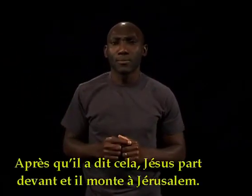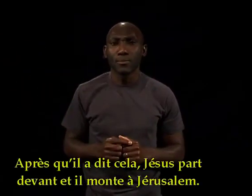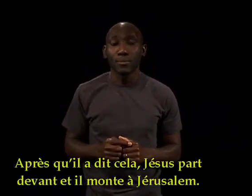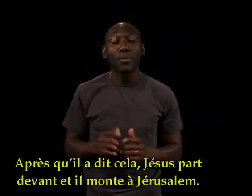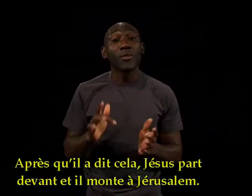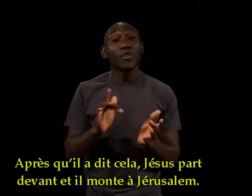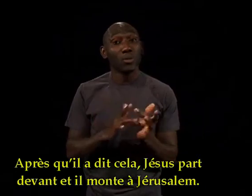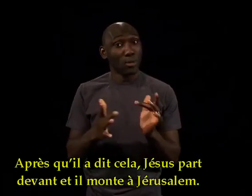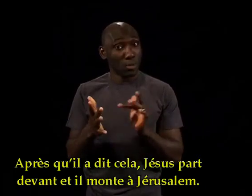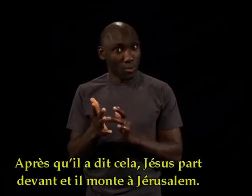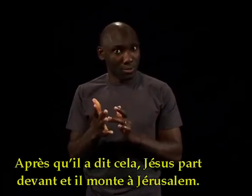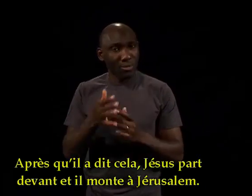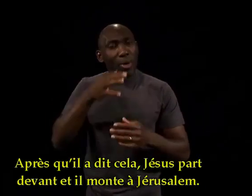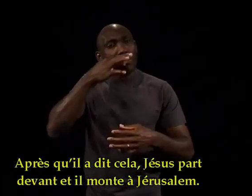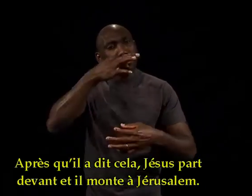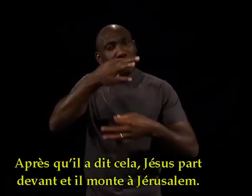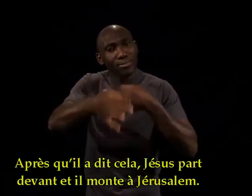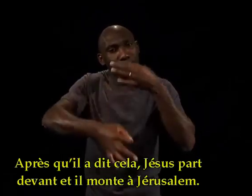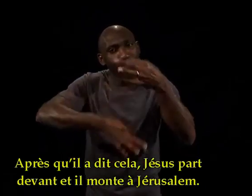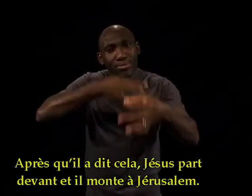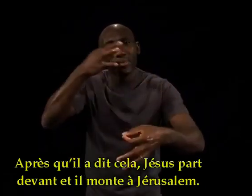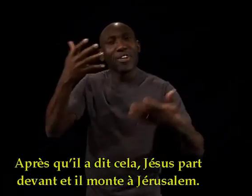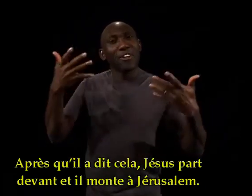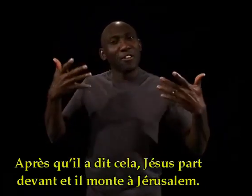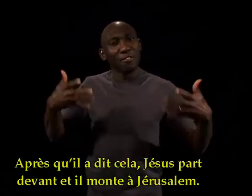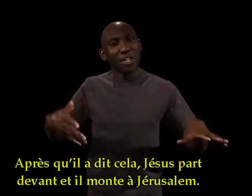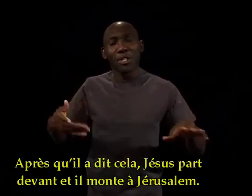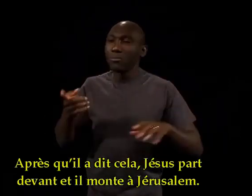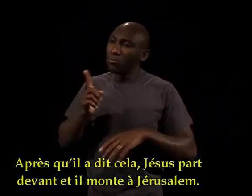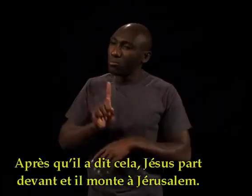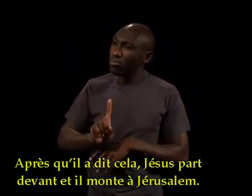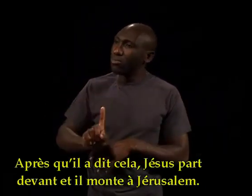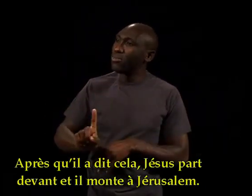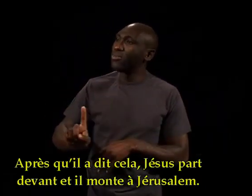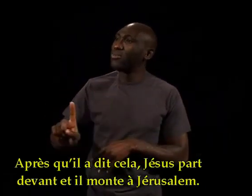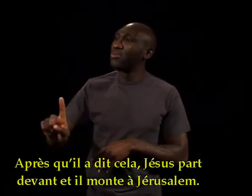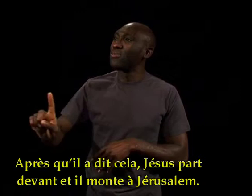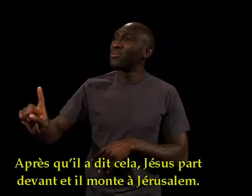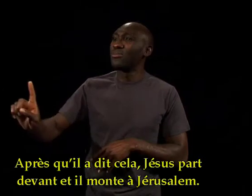Après qu'il a dit cela, Jésus part devant et il monte à Jérusalem.